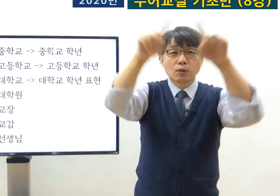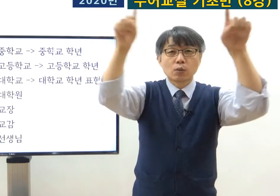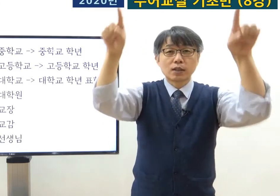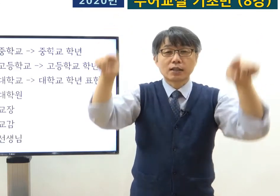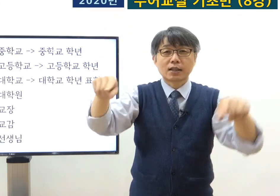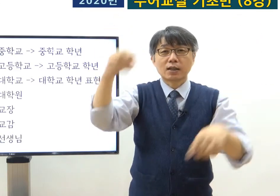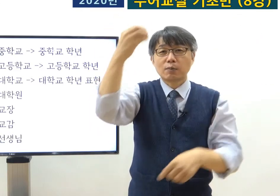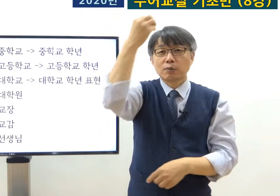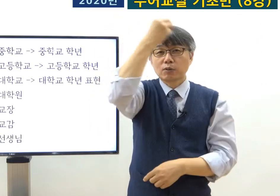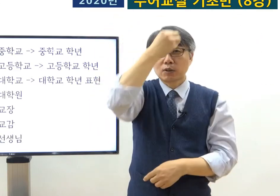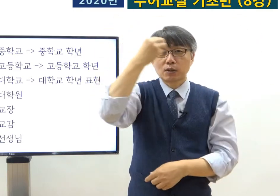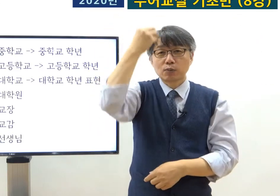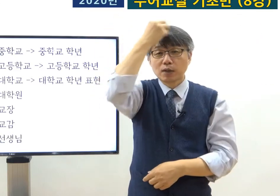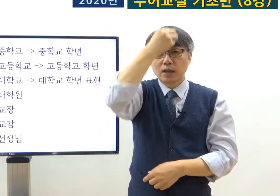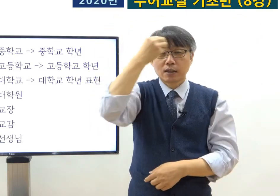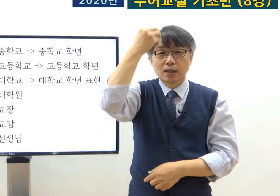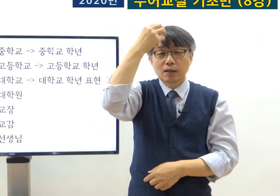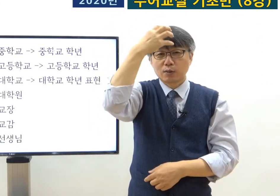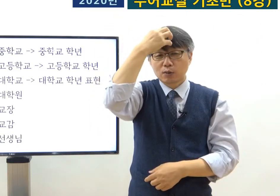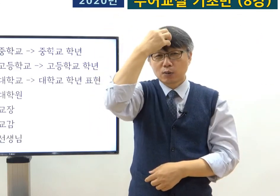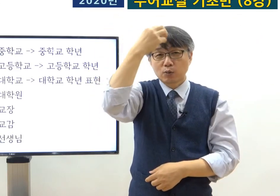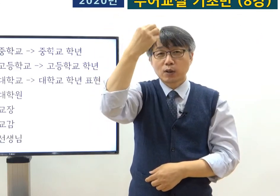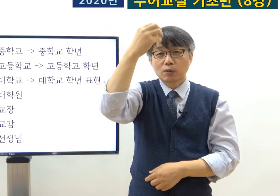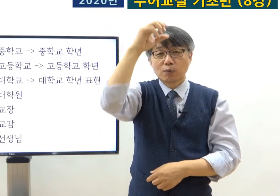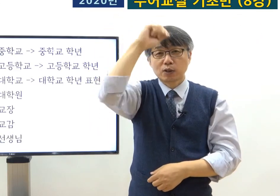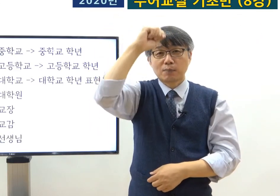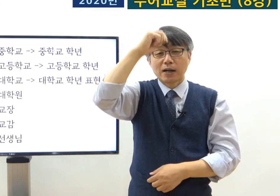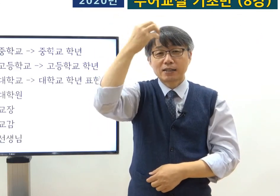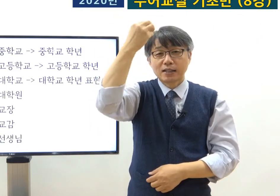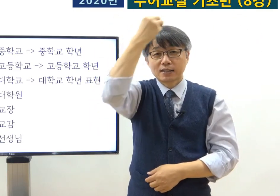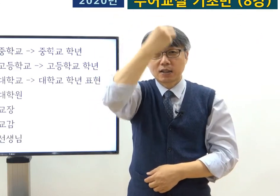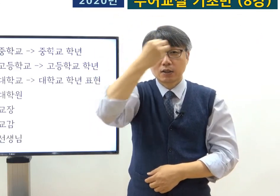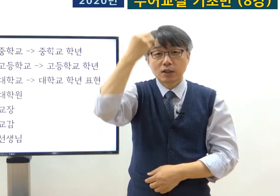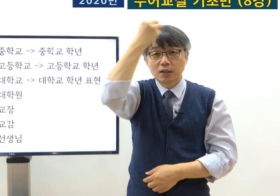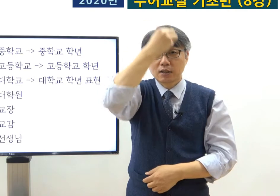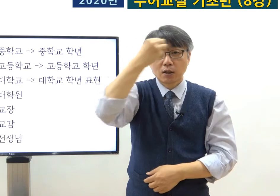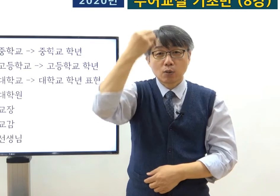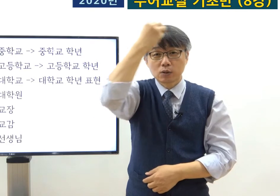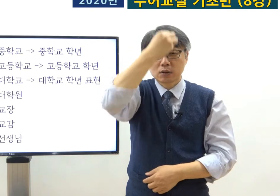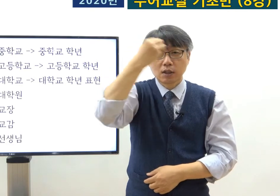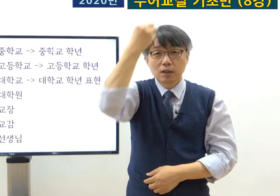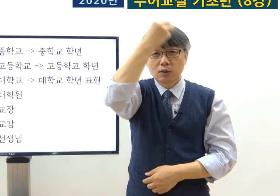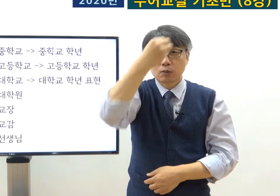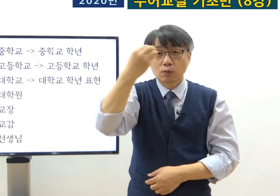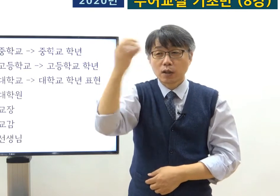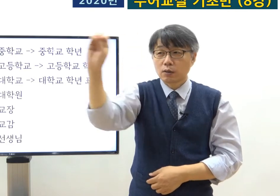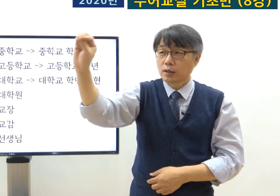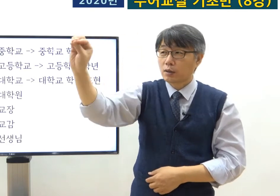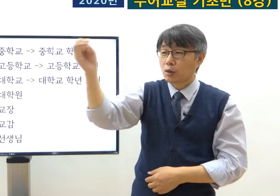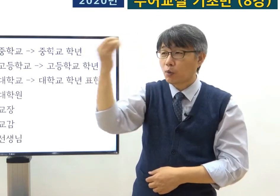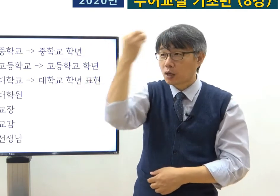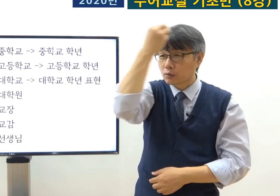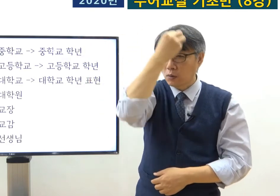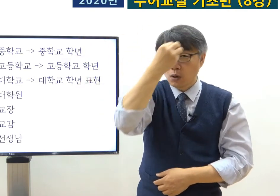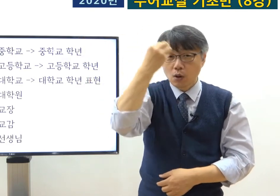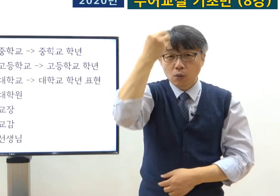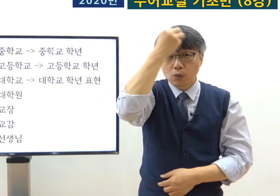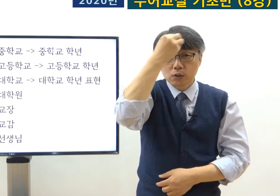고자 이렇게 보면 여기 위에 이렇게 그 고등학교 모자 마크 달렸잖아요. 이렇게 고등 동그랗게 다 이렇게 모아가지고 고등